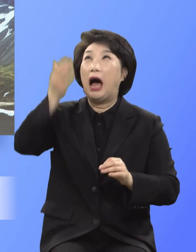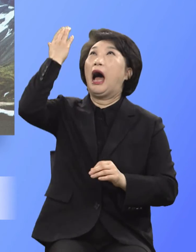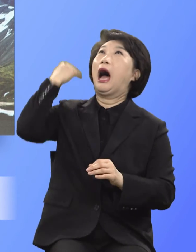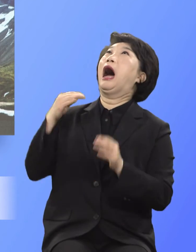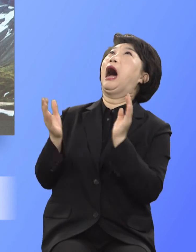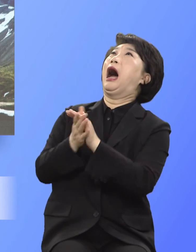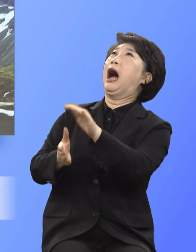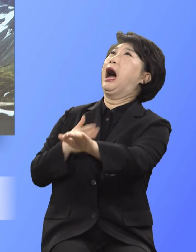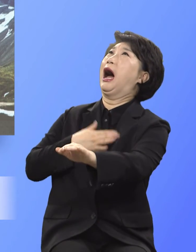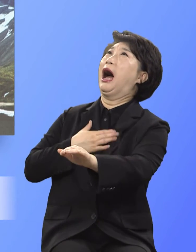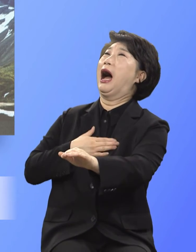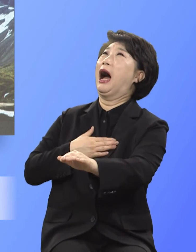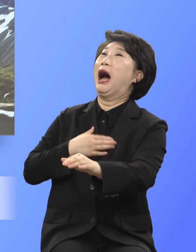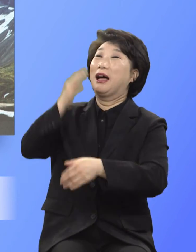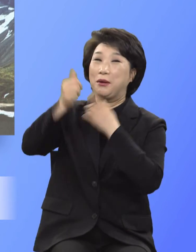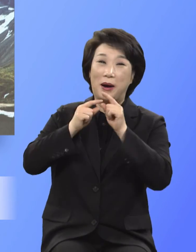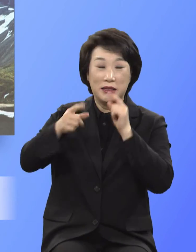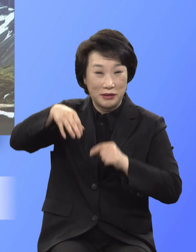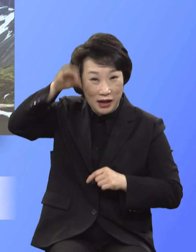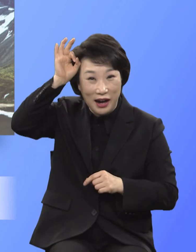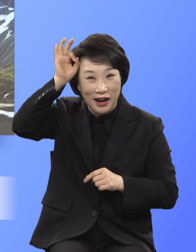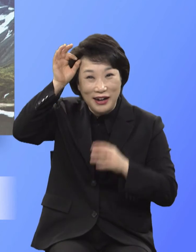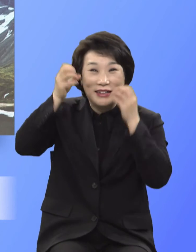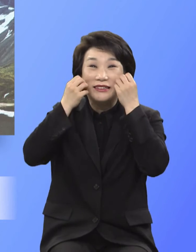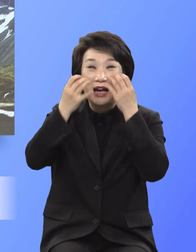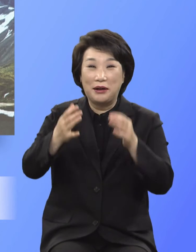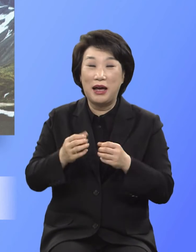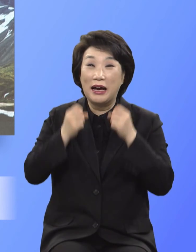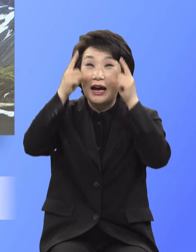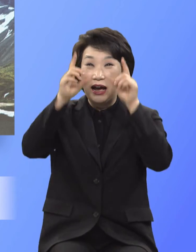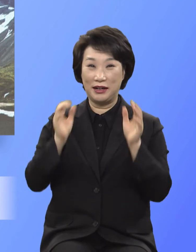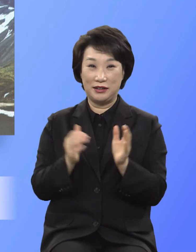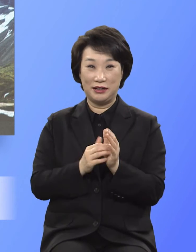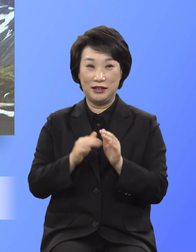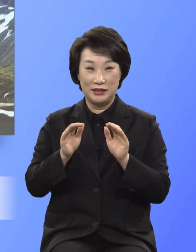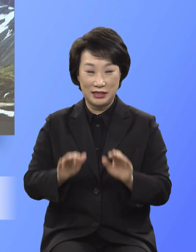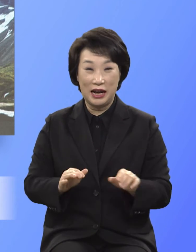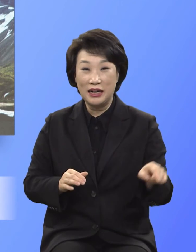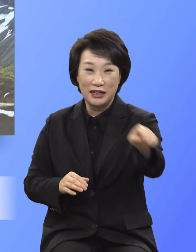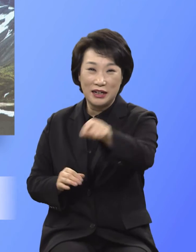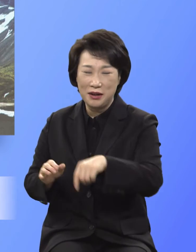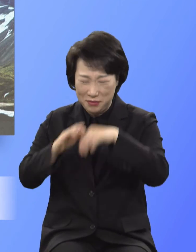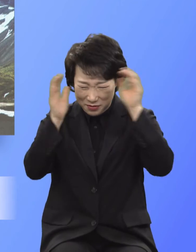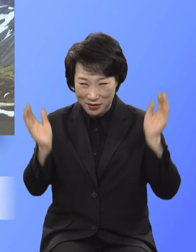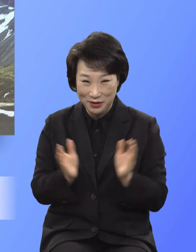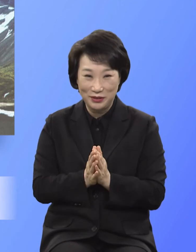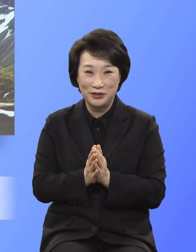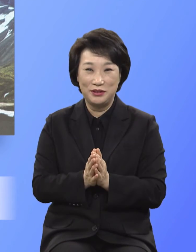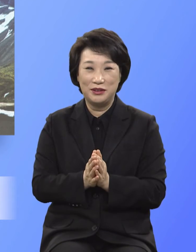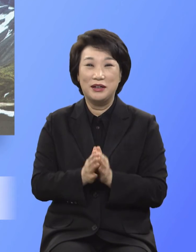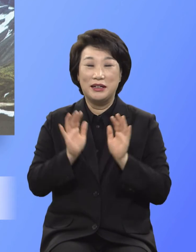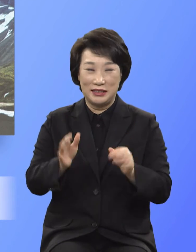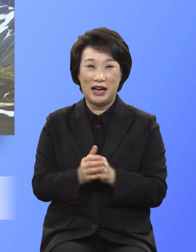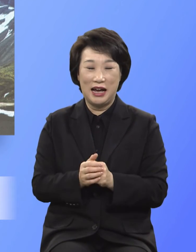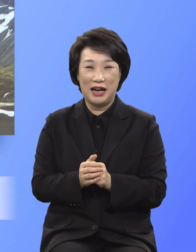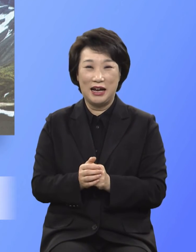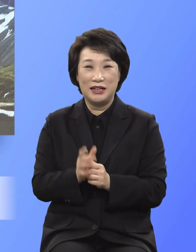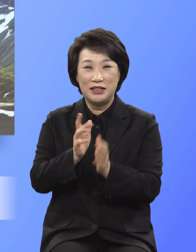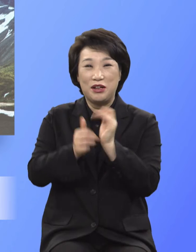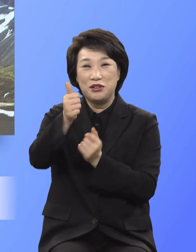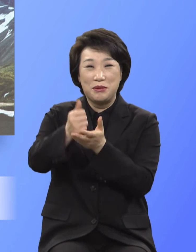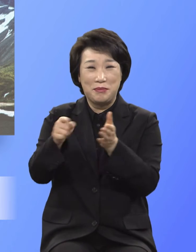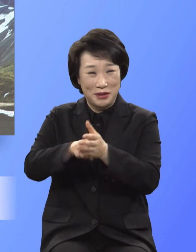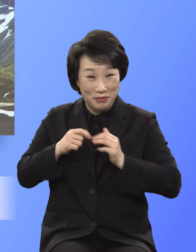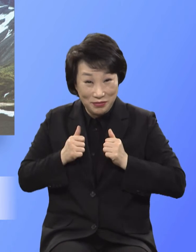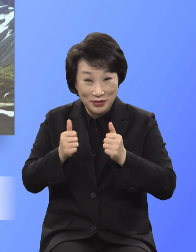옛날에 들었던 하나님 말씀을 기억하고 새롭게 됨으로 말미암아 그들이 당장의 기성 성도가 될